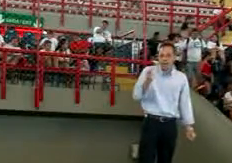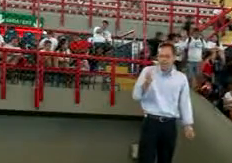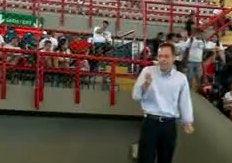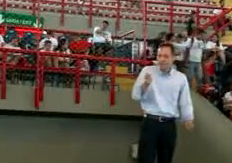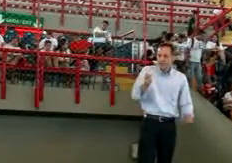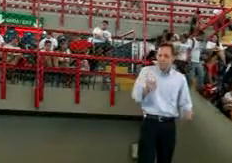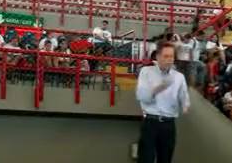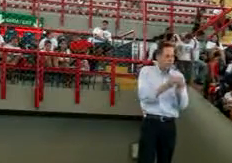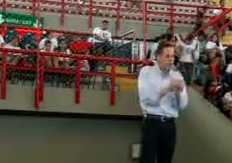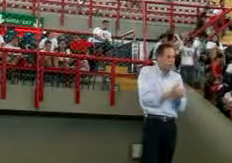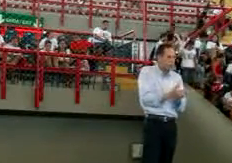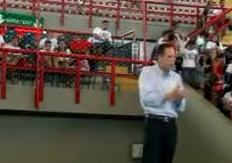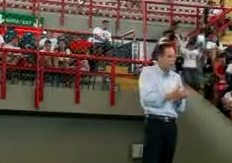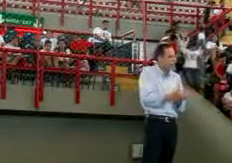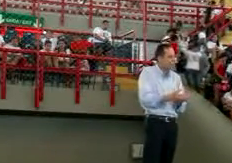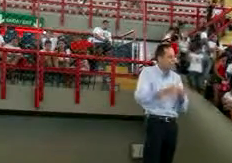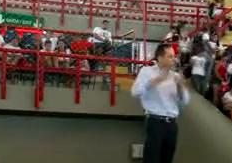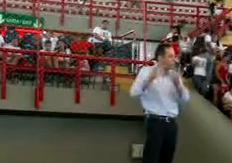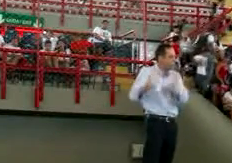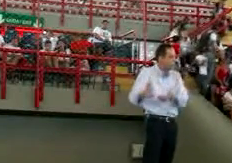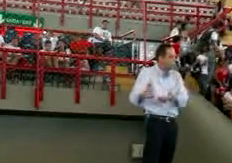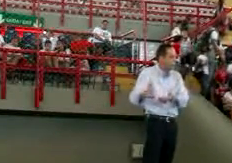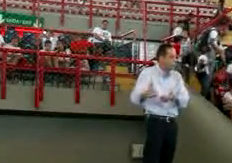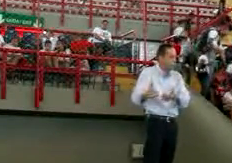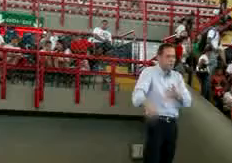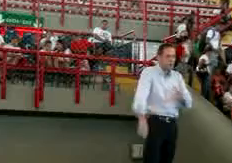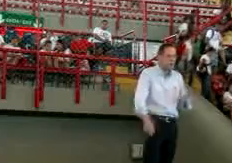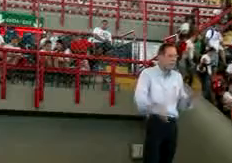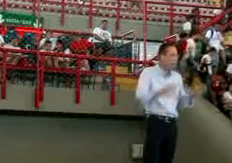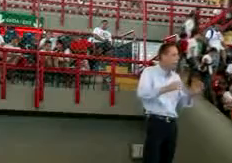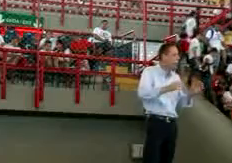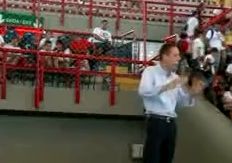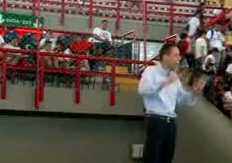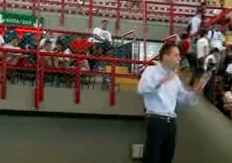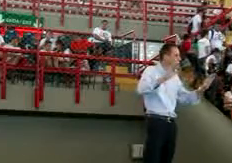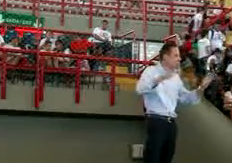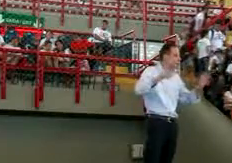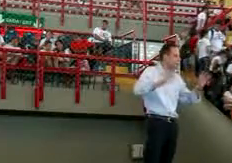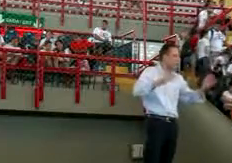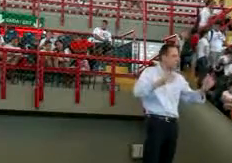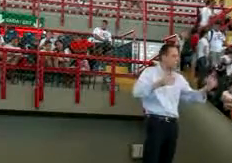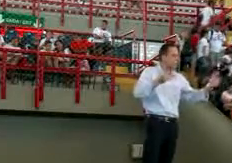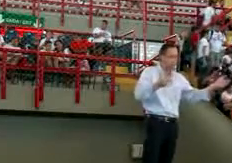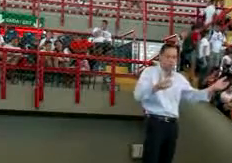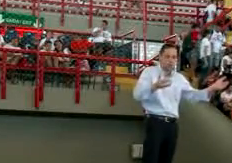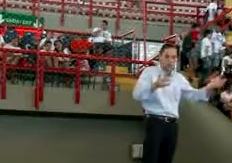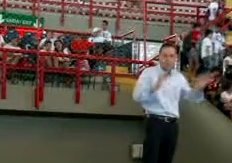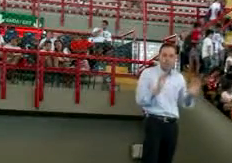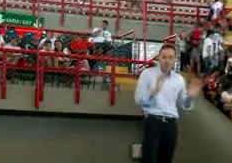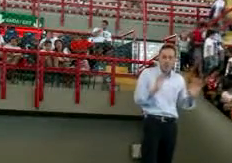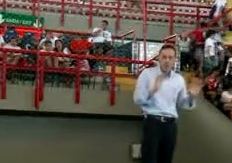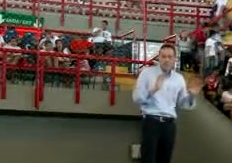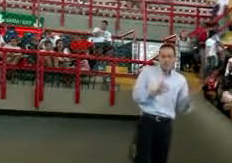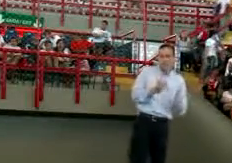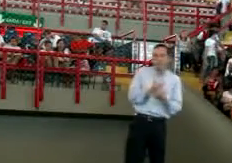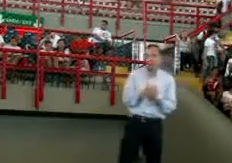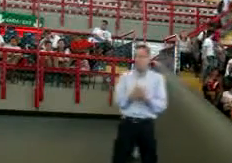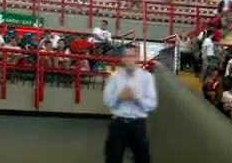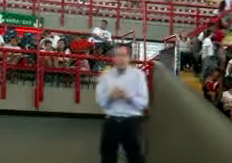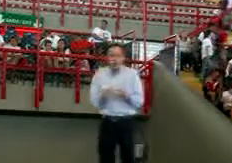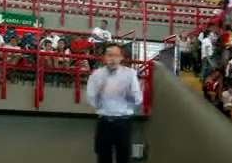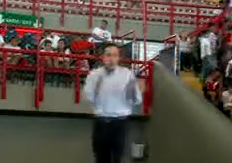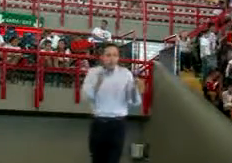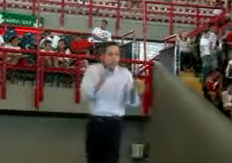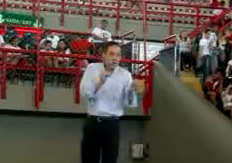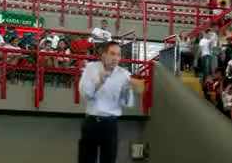do Rio Prata, que tinha como capital Buenos Aires. Mas vamos chamar de Argentina para ficar mais fácil, tá bom?